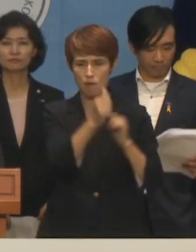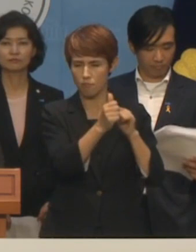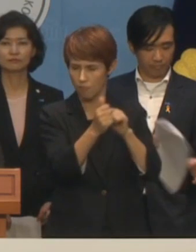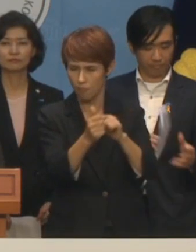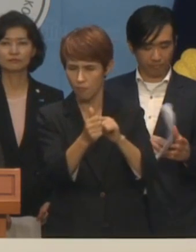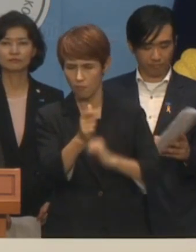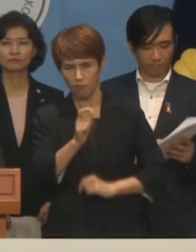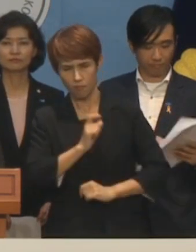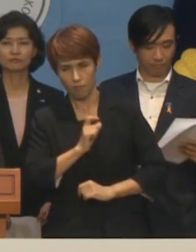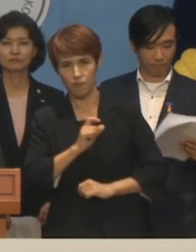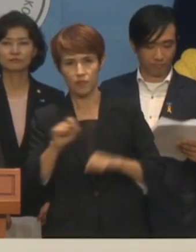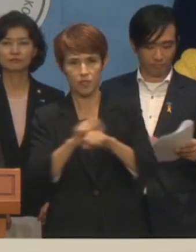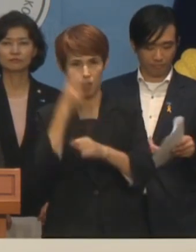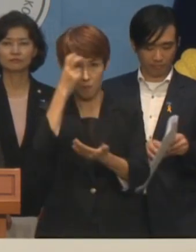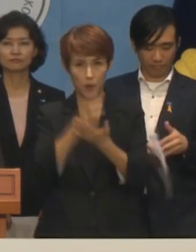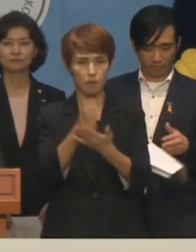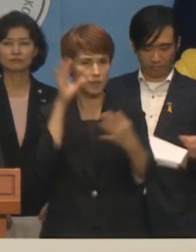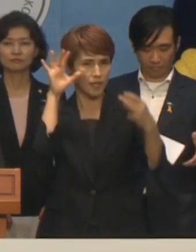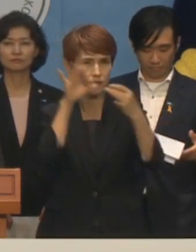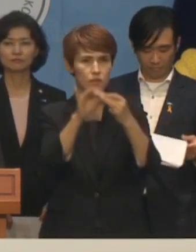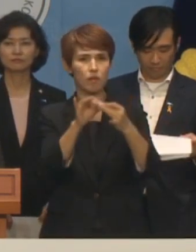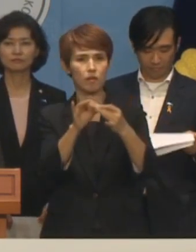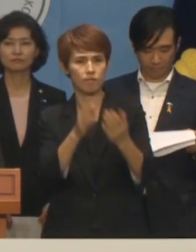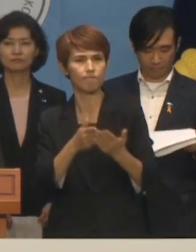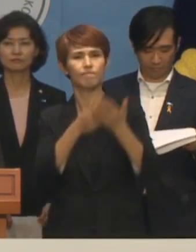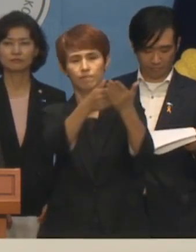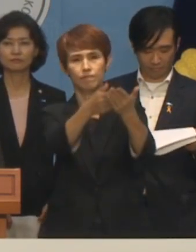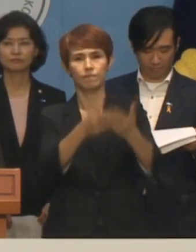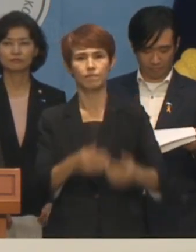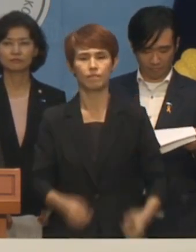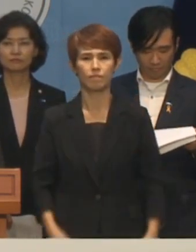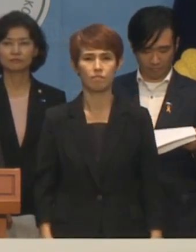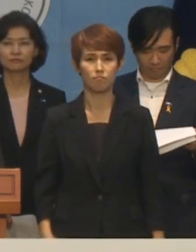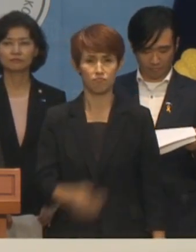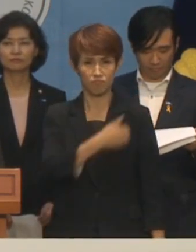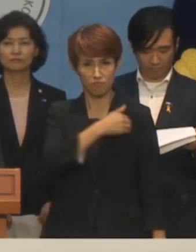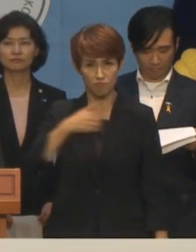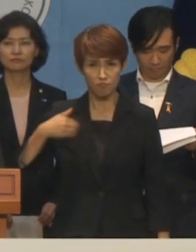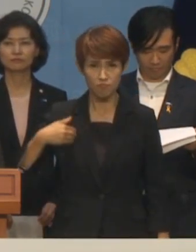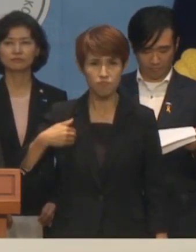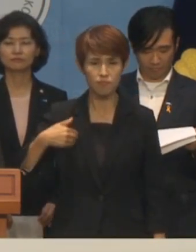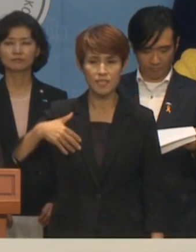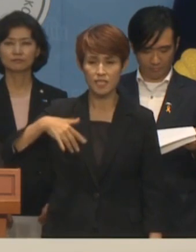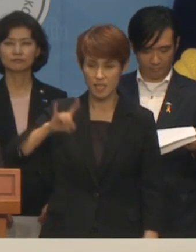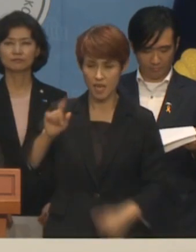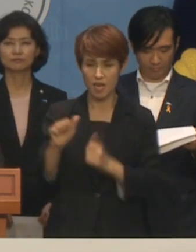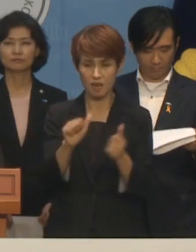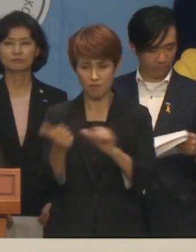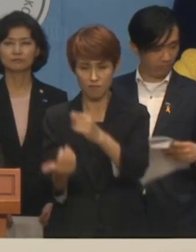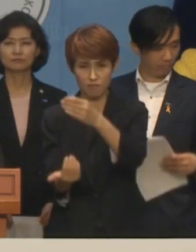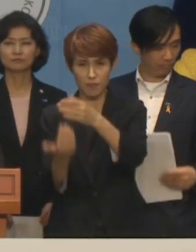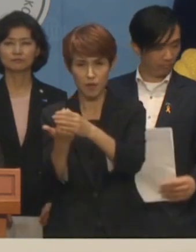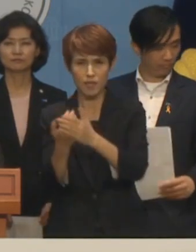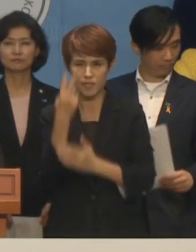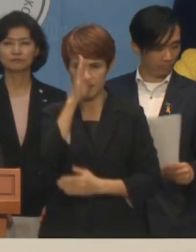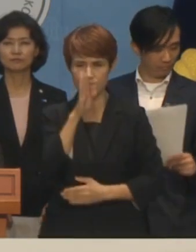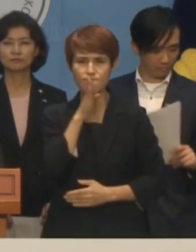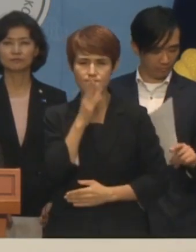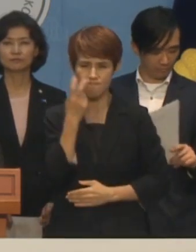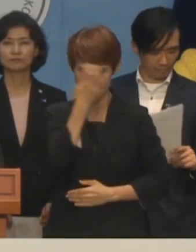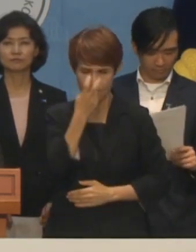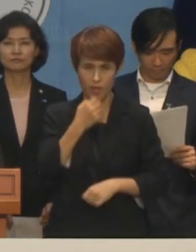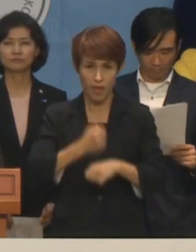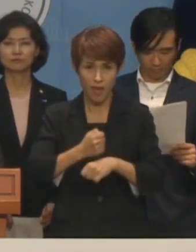대한 특검법에 찬성표를 던져라. 떳떳하게 최해병 사건 진상 규명에